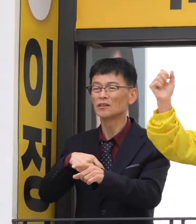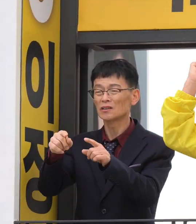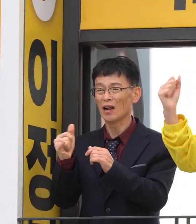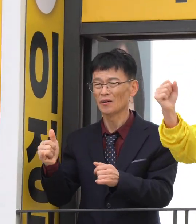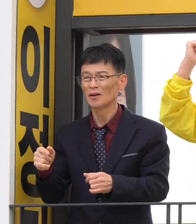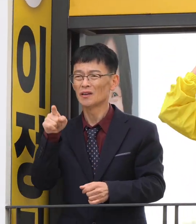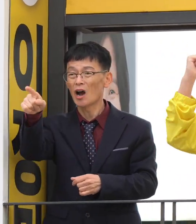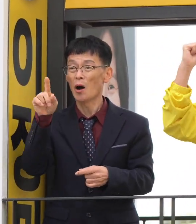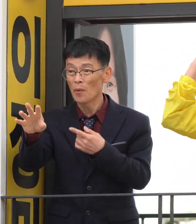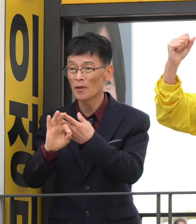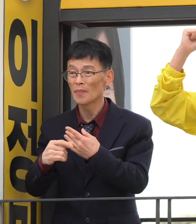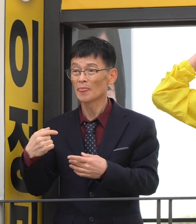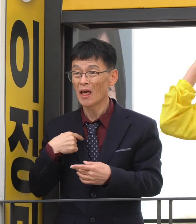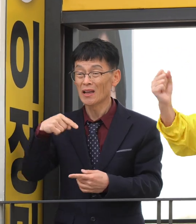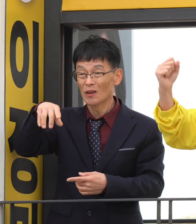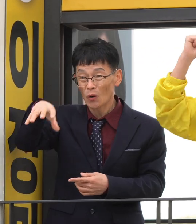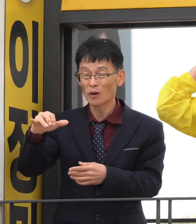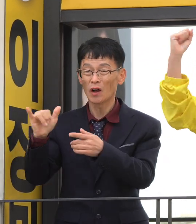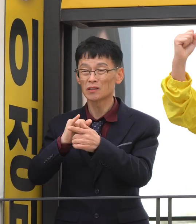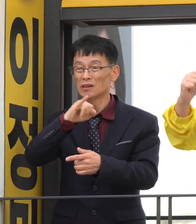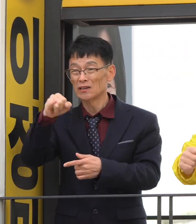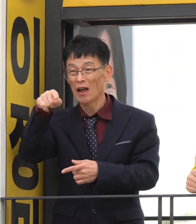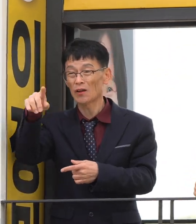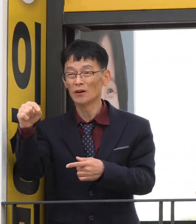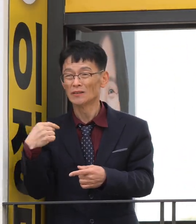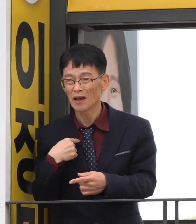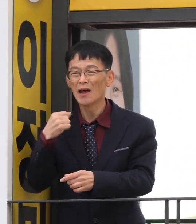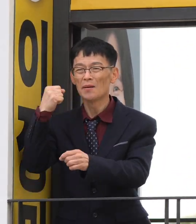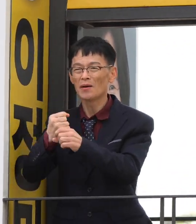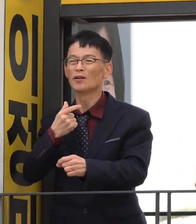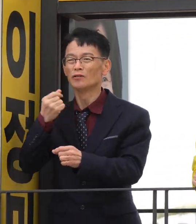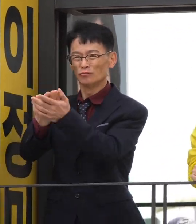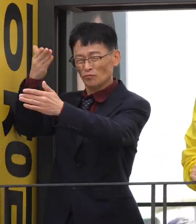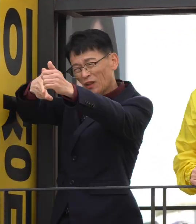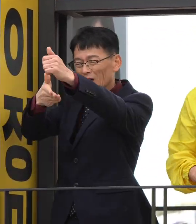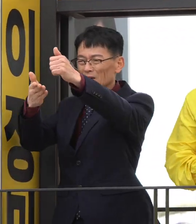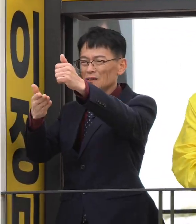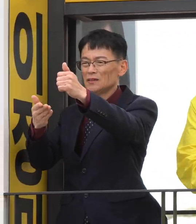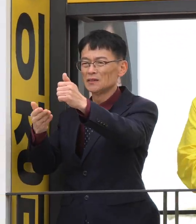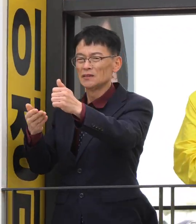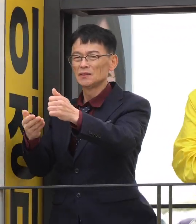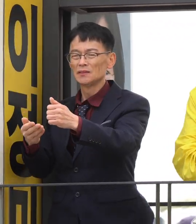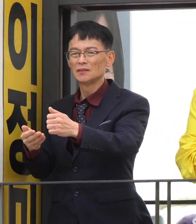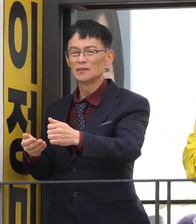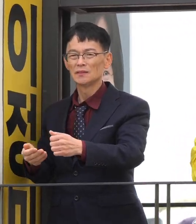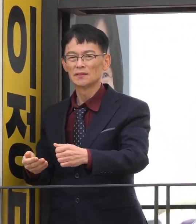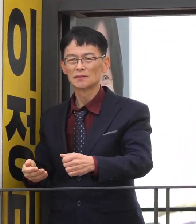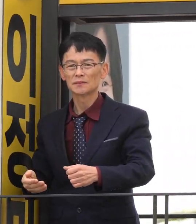정치, 그것을 바로 이곳 연수을에서 만들어주십시오, 여러분.